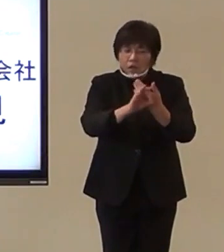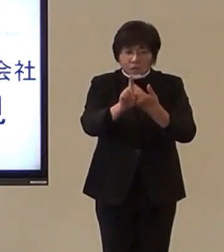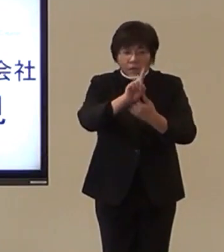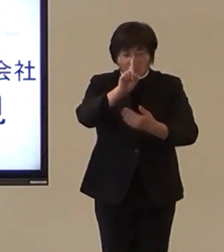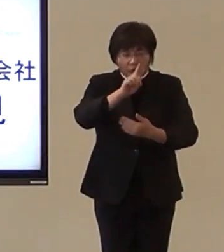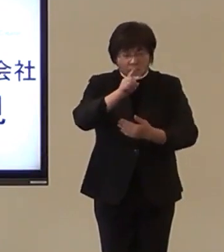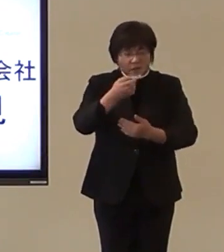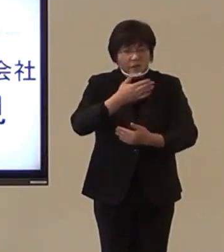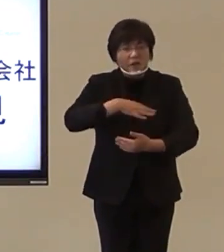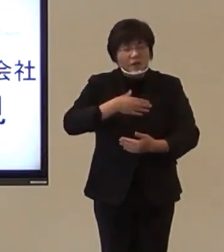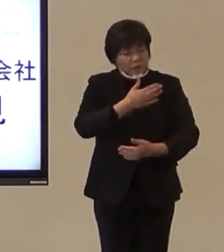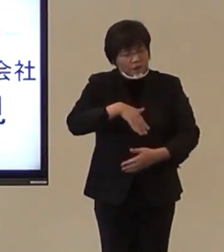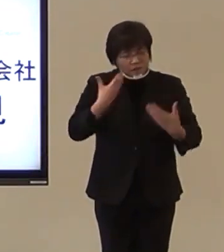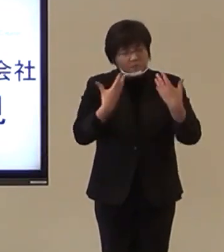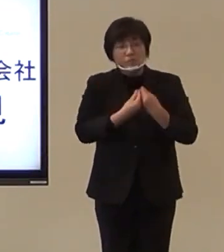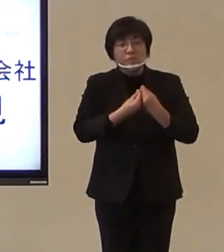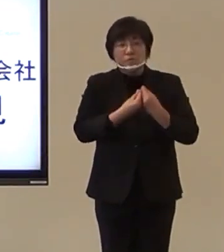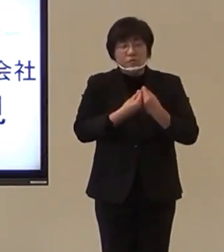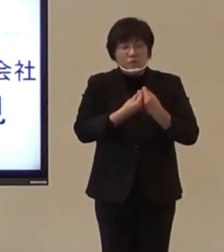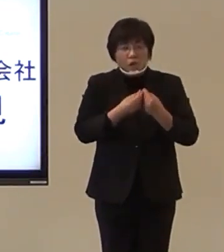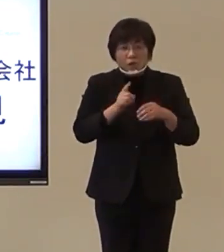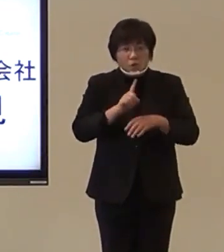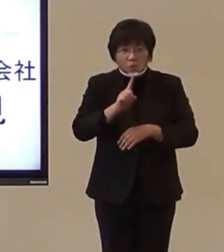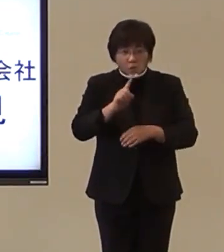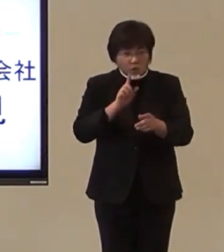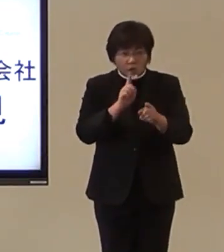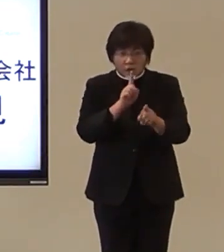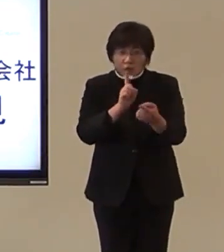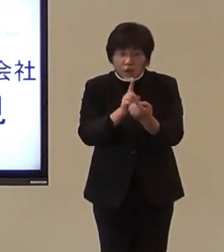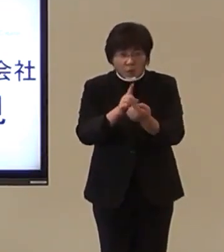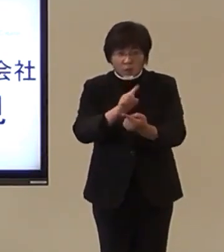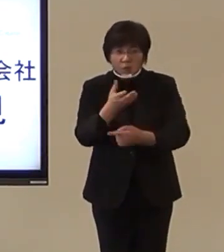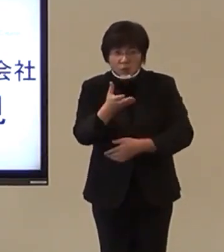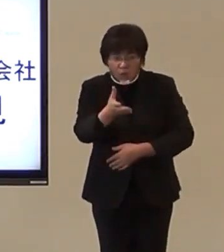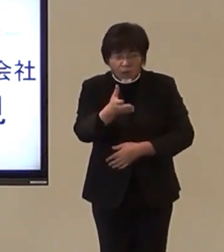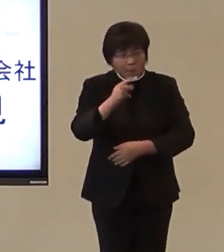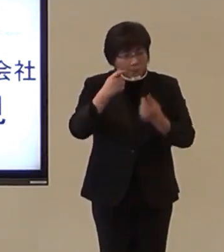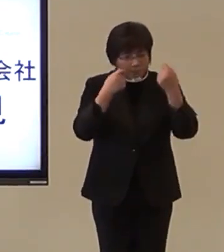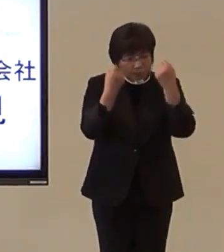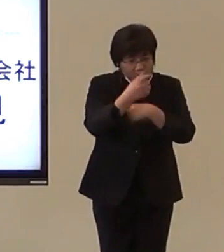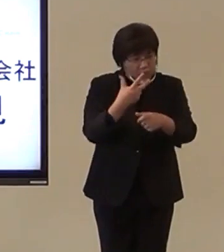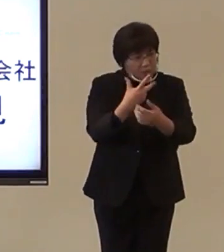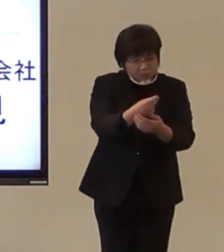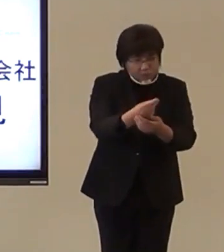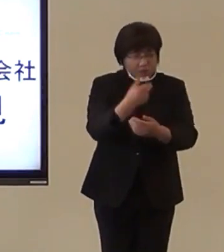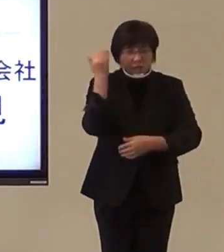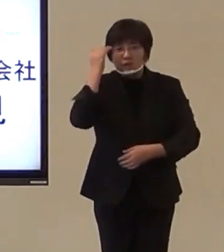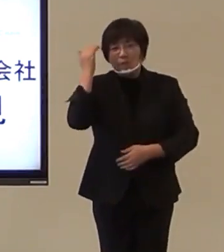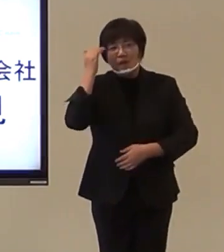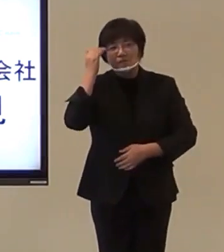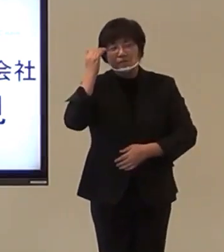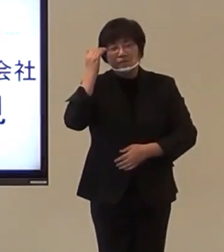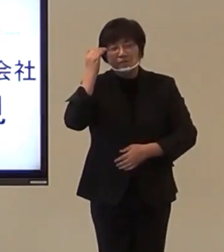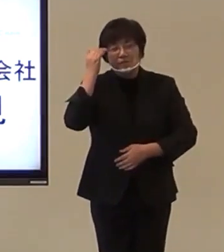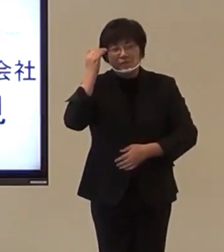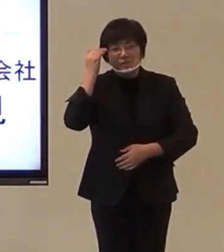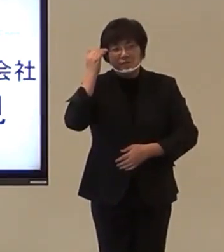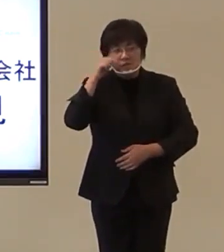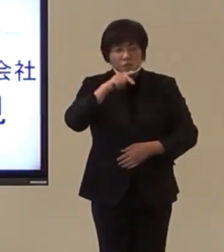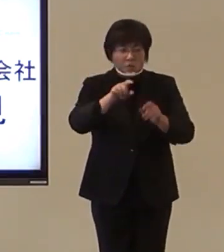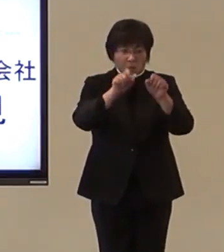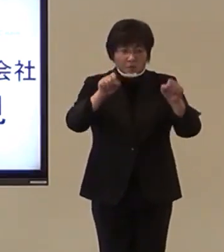するのか、打ち間違いをしてはいけないということに対して、やはりあまりにもですね、ま